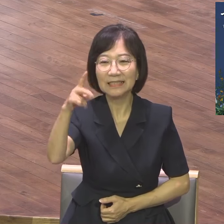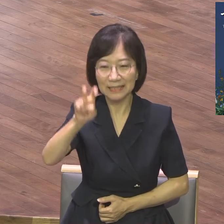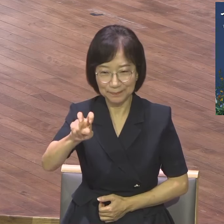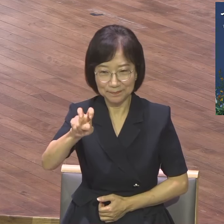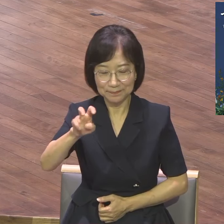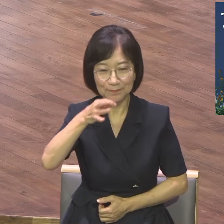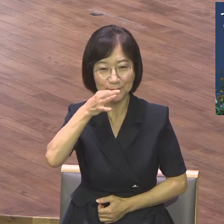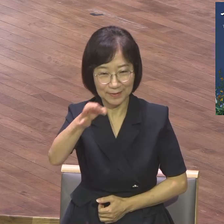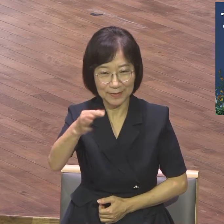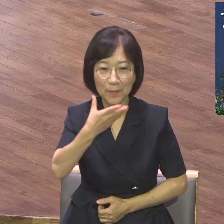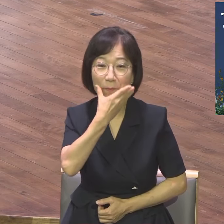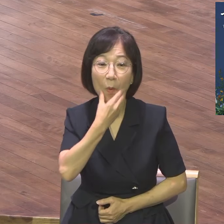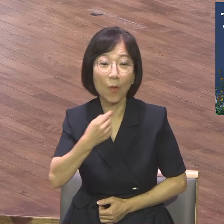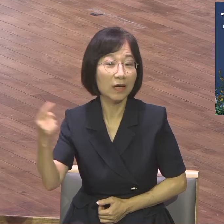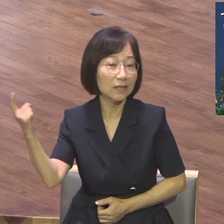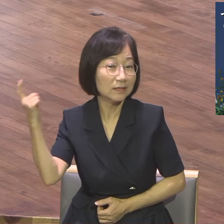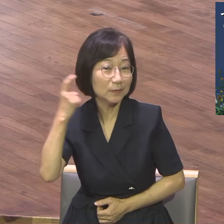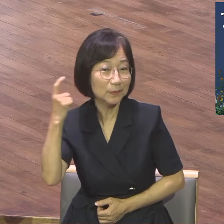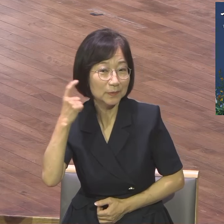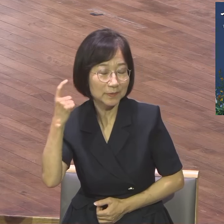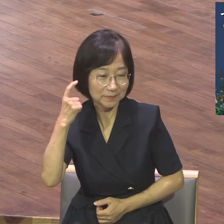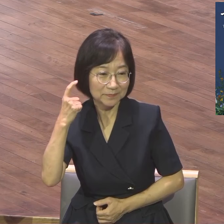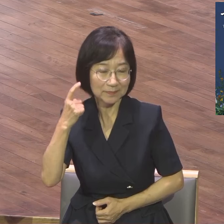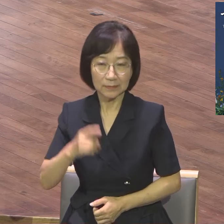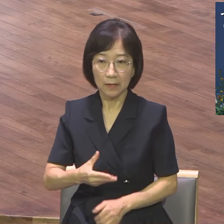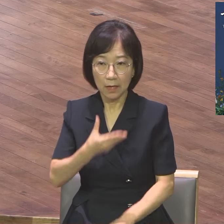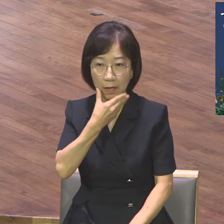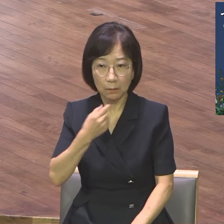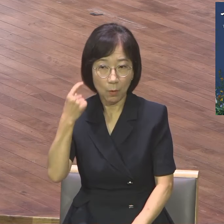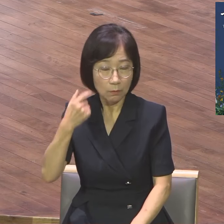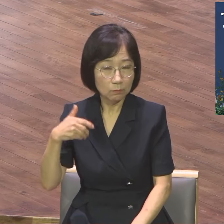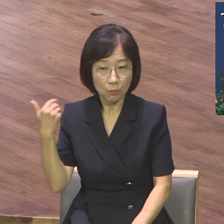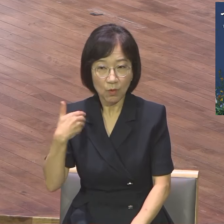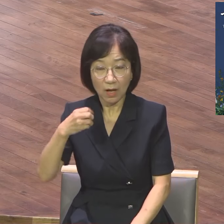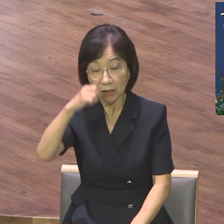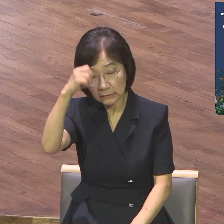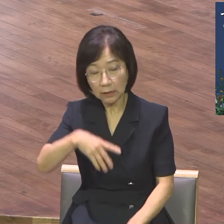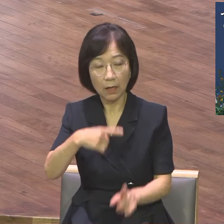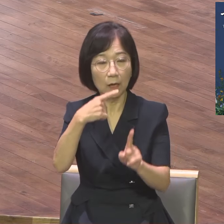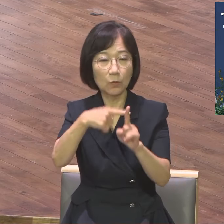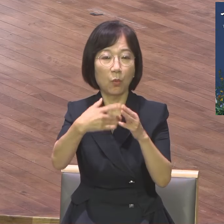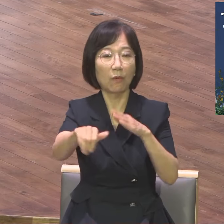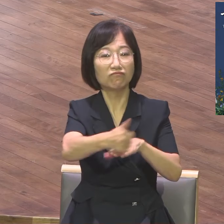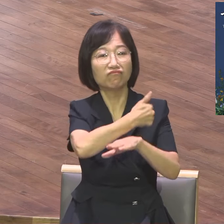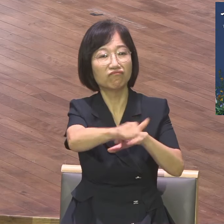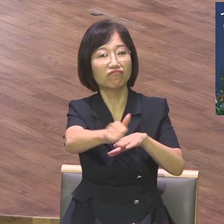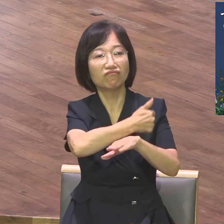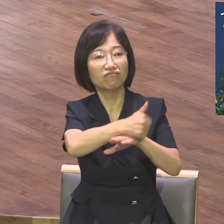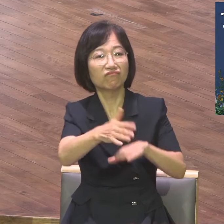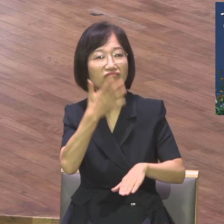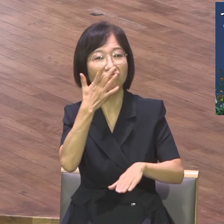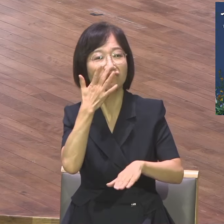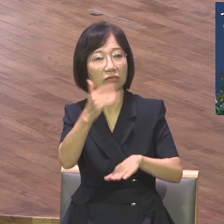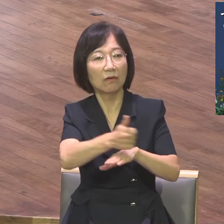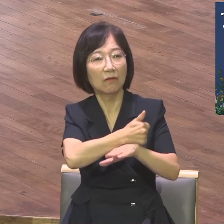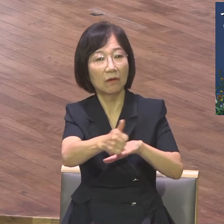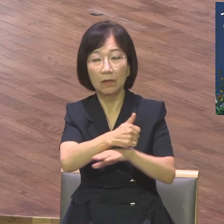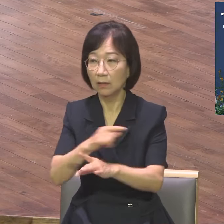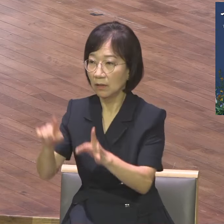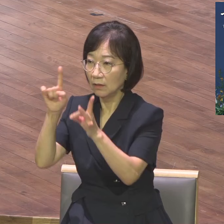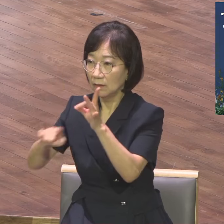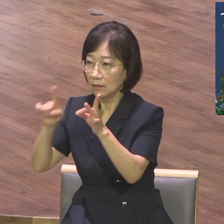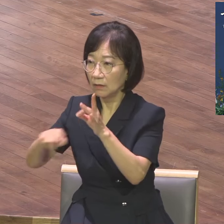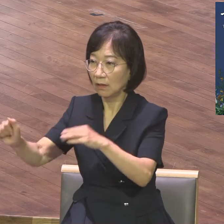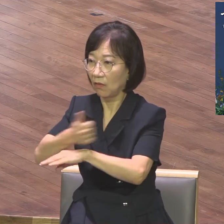이 본질을 모르는 상태에서 교회를 다닌다. 뭐 절에 다니는 것 똑같아요. 이